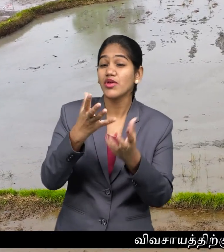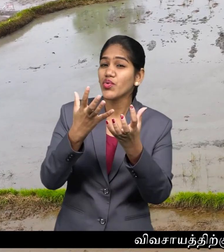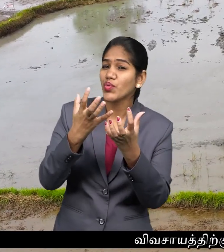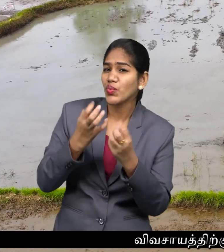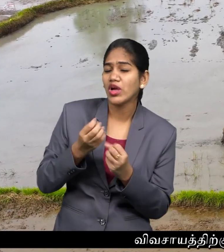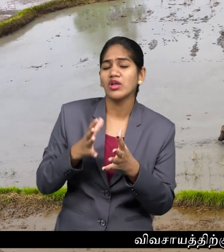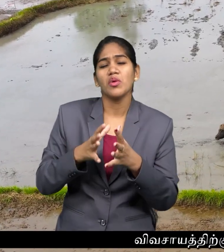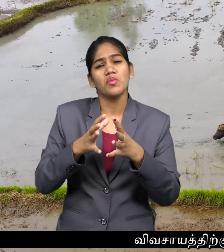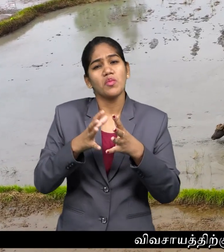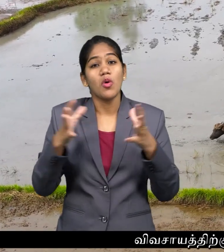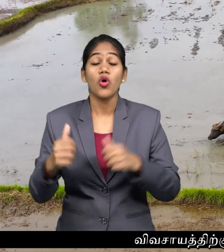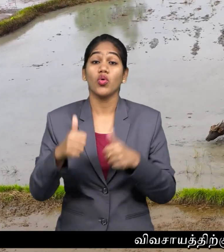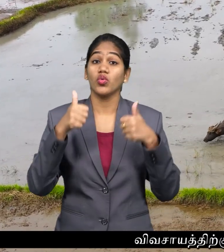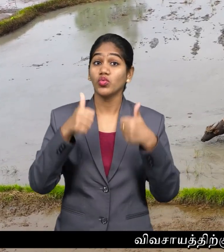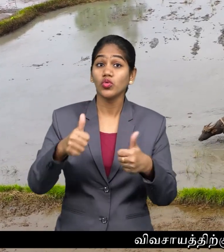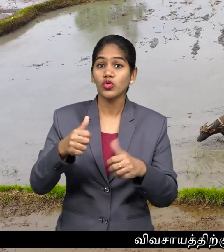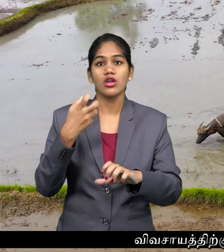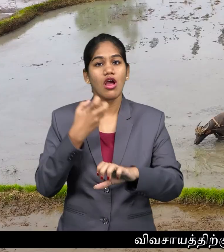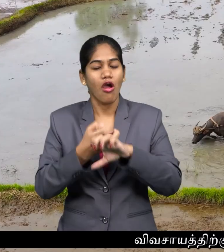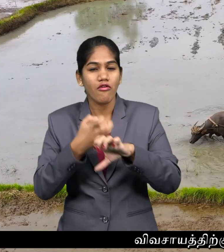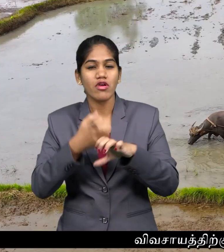விவசாயத்திற்கு அதிக உழைப்பு தேவை.